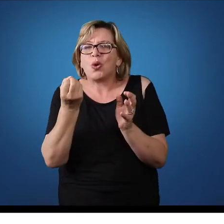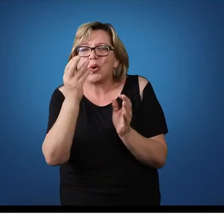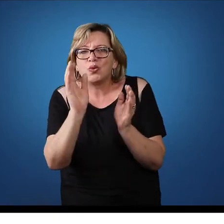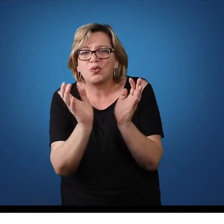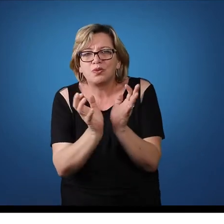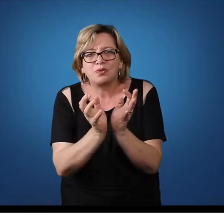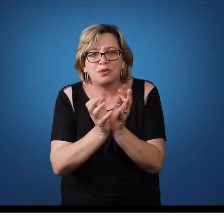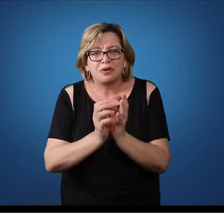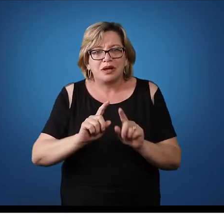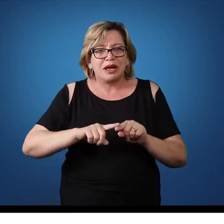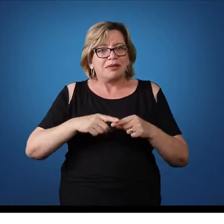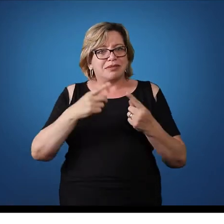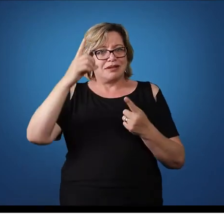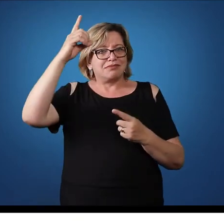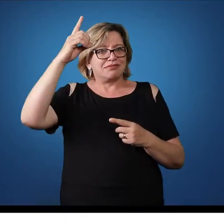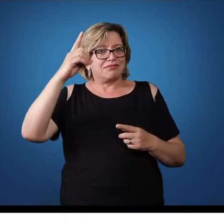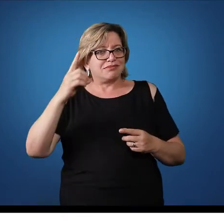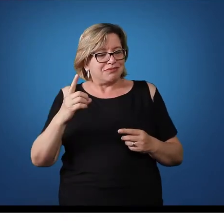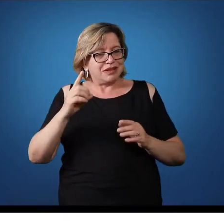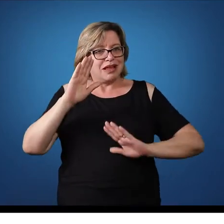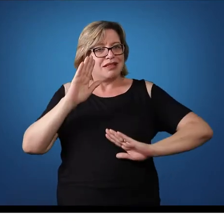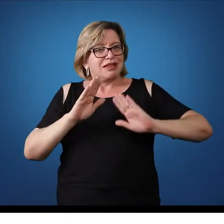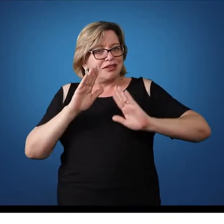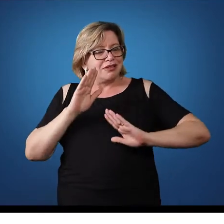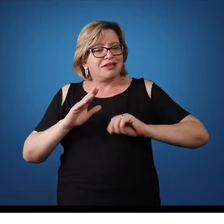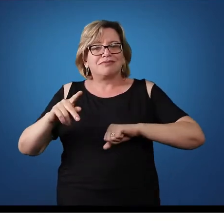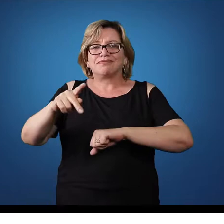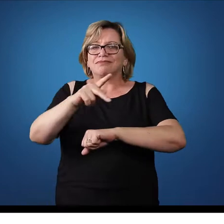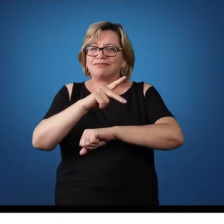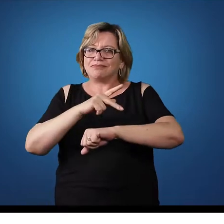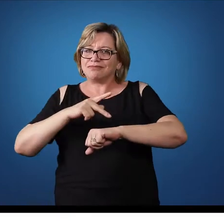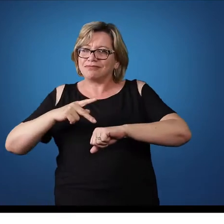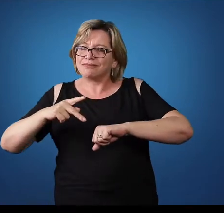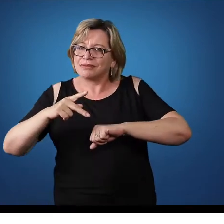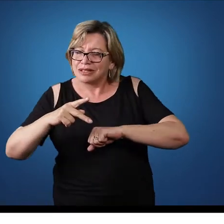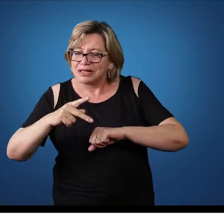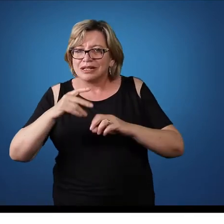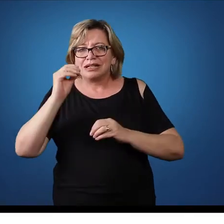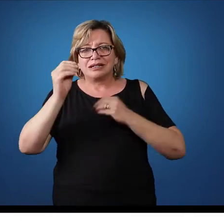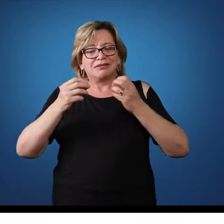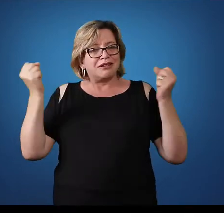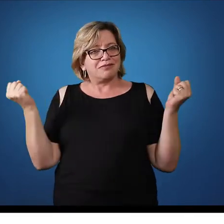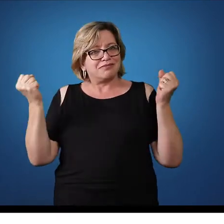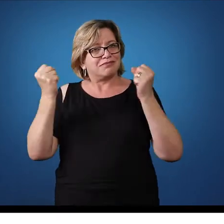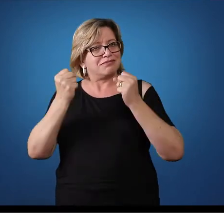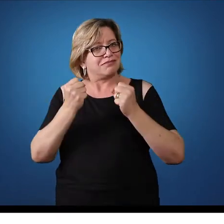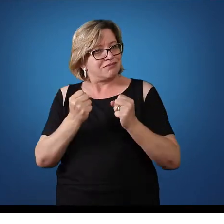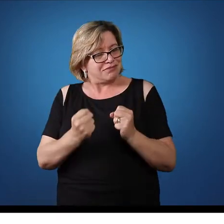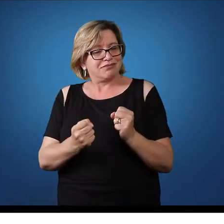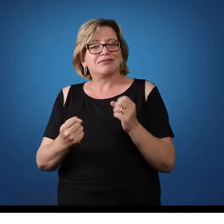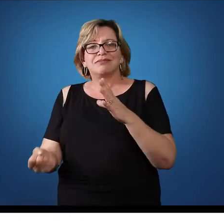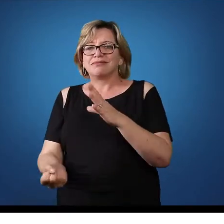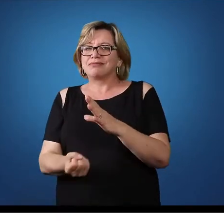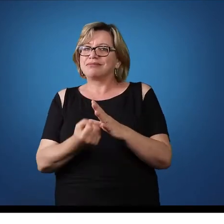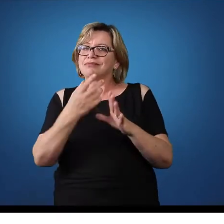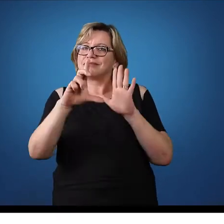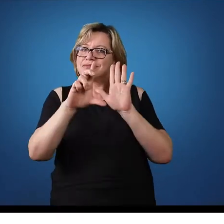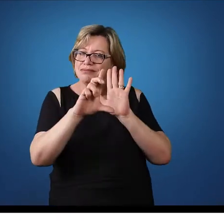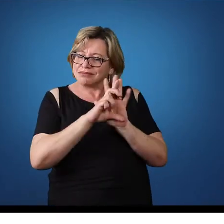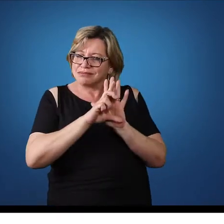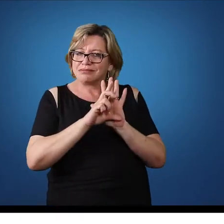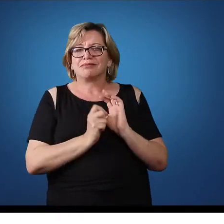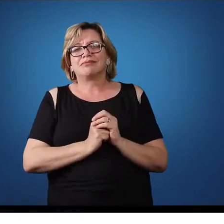em geral, mas do Estado como uma instituição que tem o poder legítimo de instituir essas